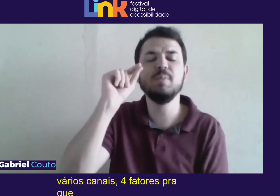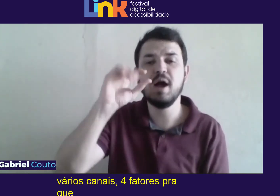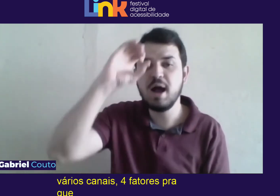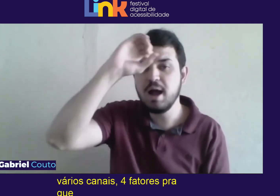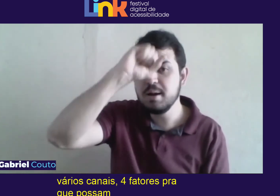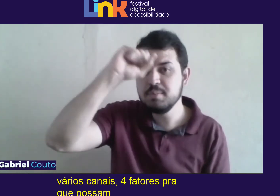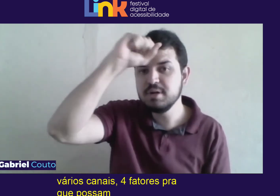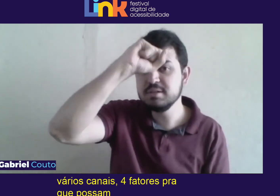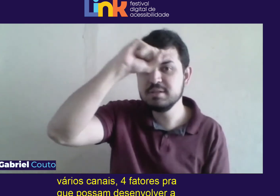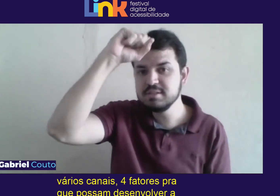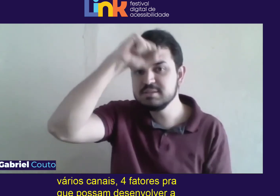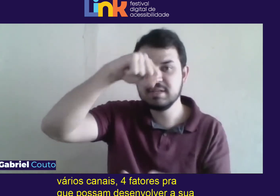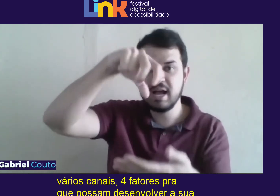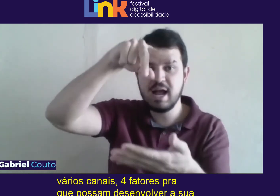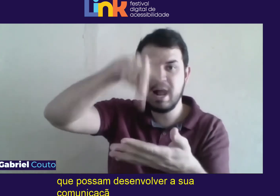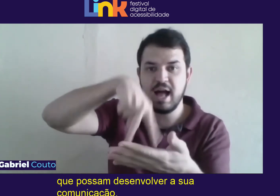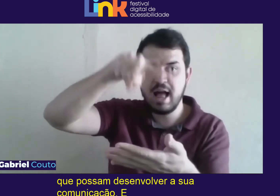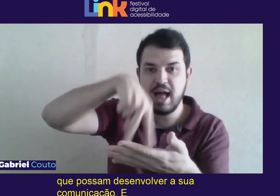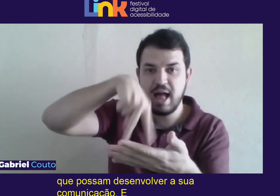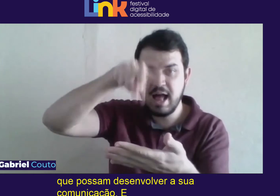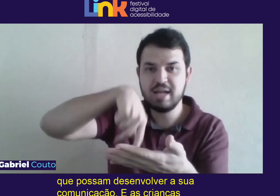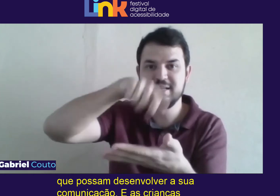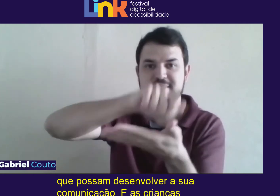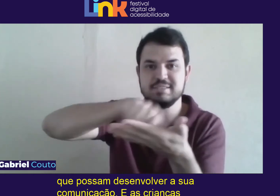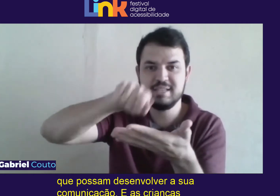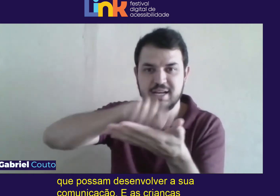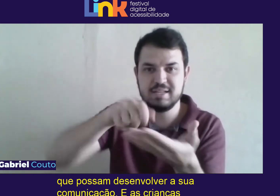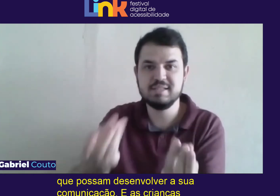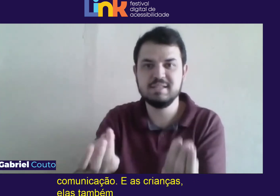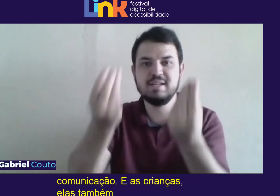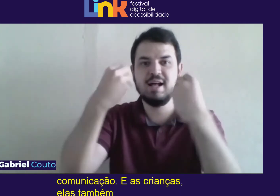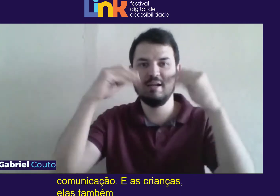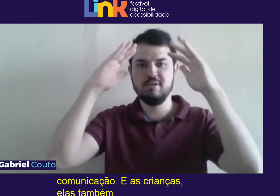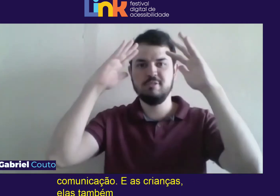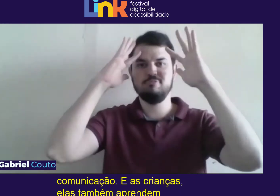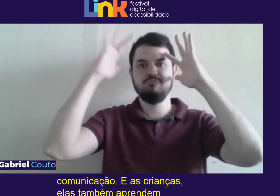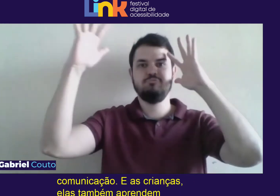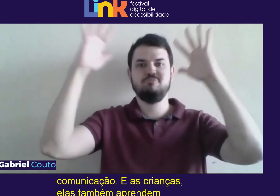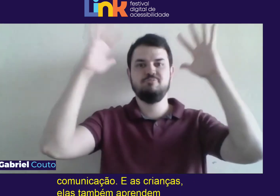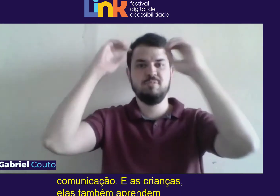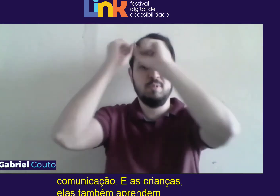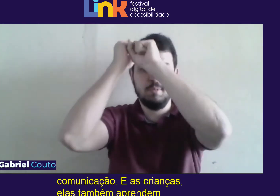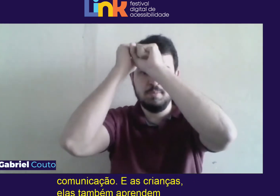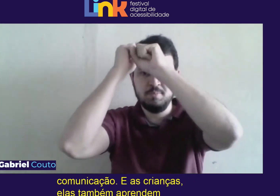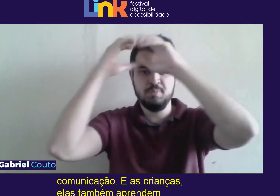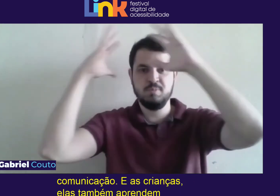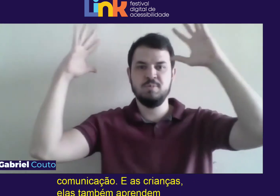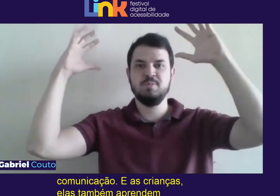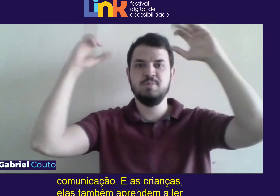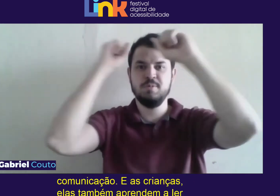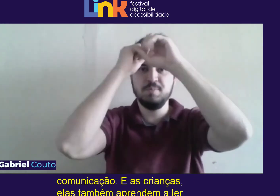E as crianças, elas também aprendem a ler e a escrever e a